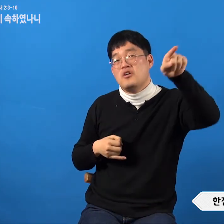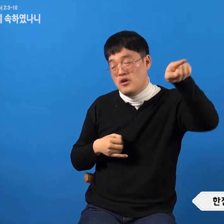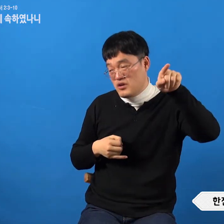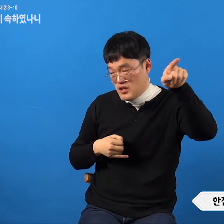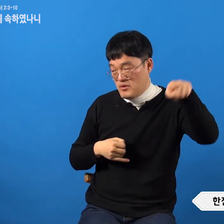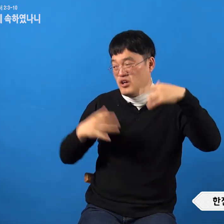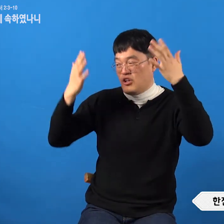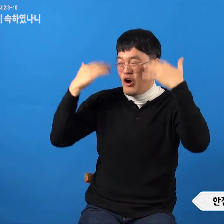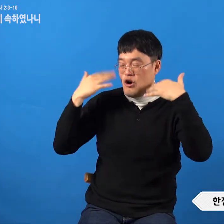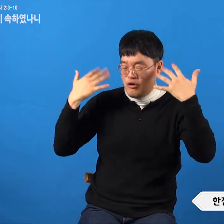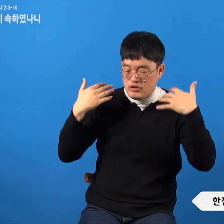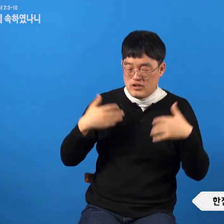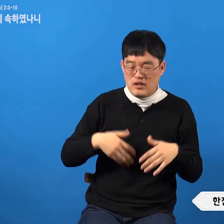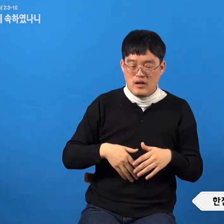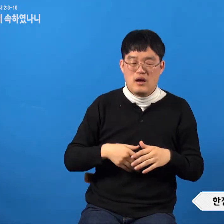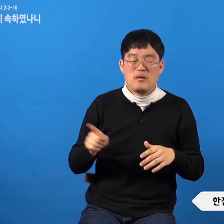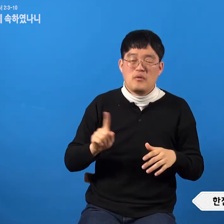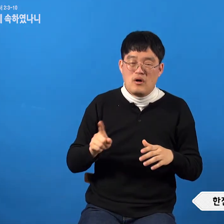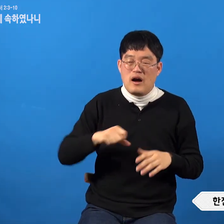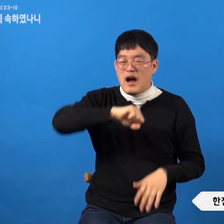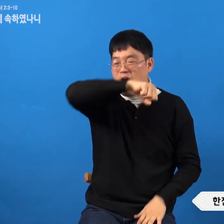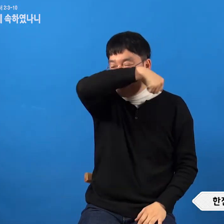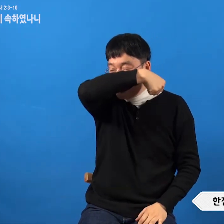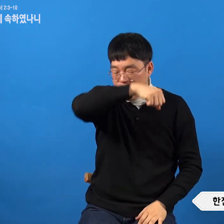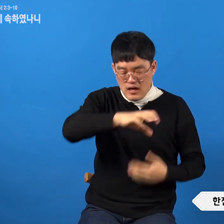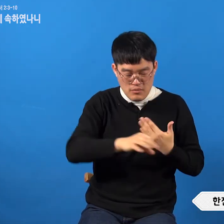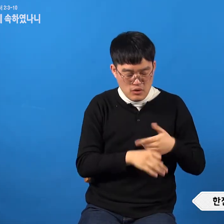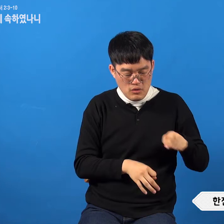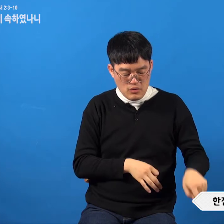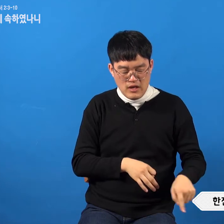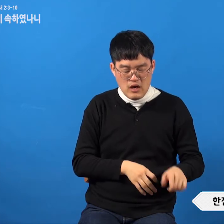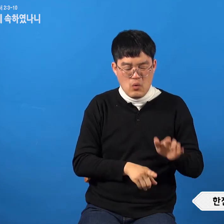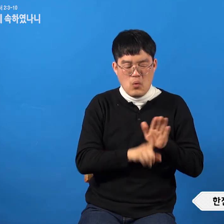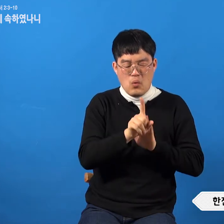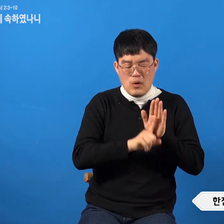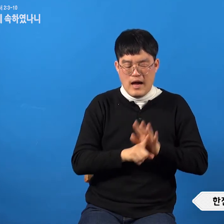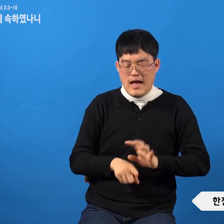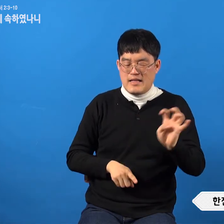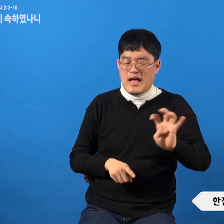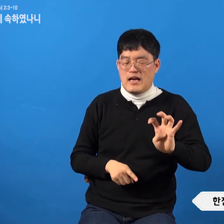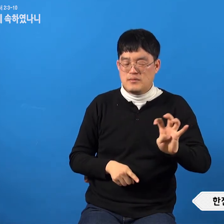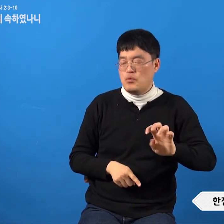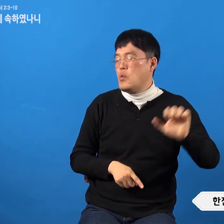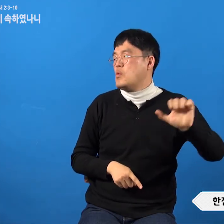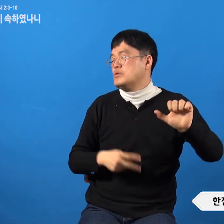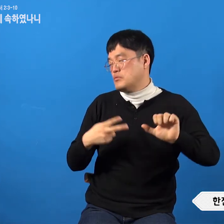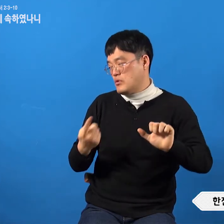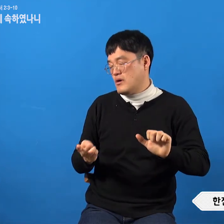인도양이나 이 아프리카 지역을 항해할 때는 40도 훌쩍 그냥 50도 가까이 육박한다고 합니다.